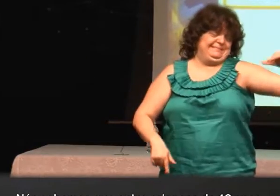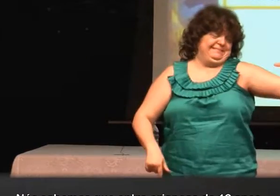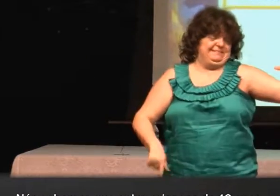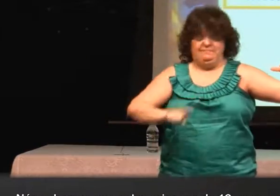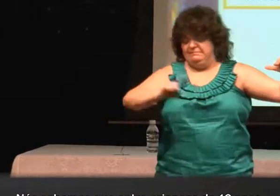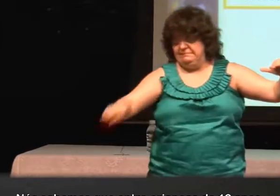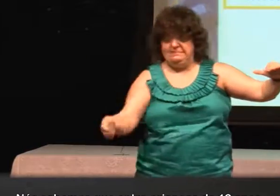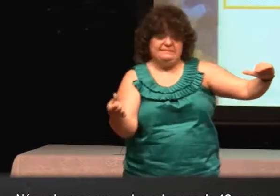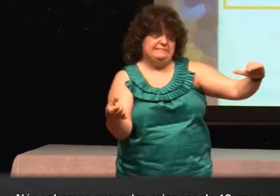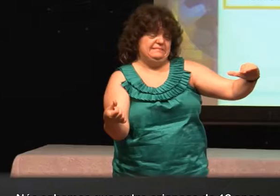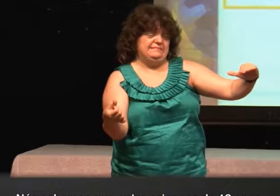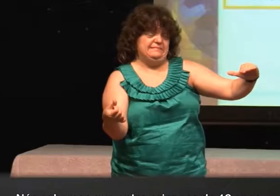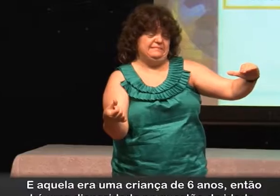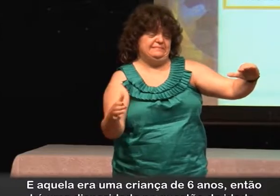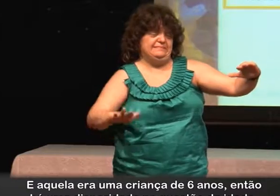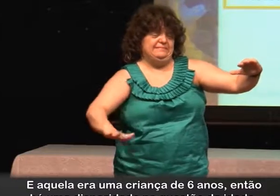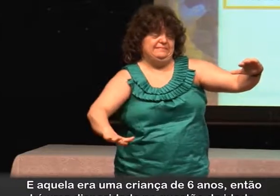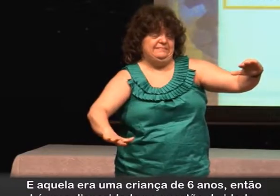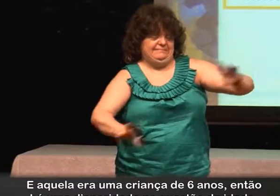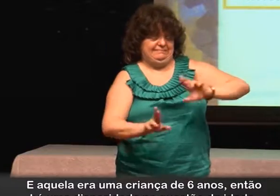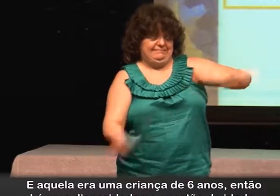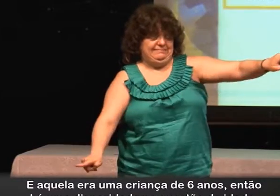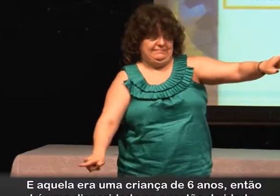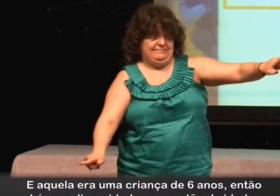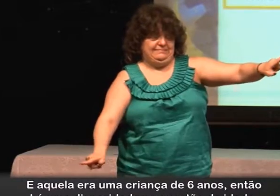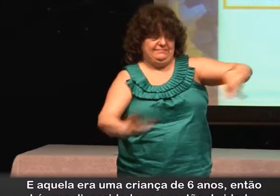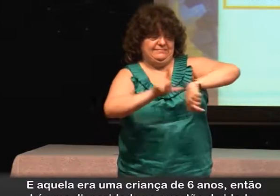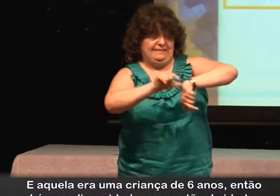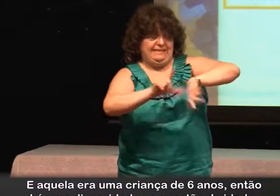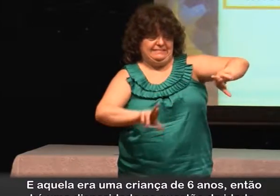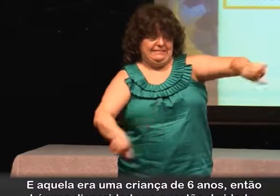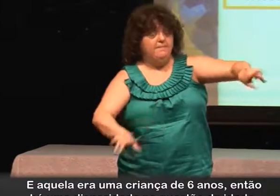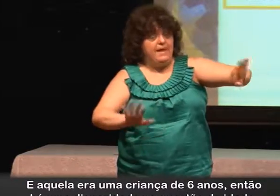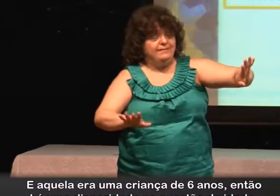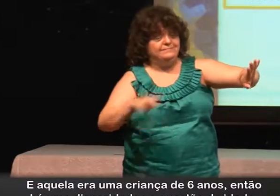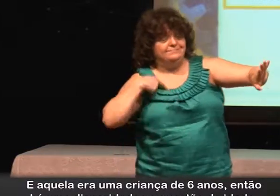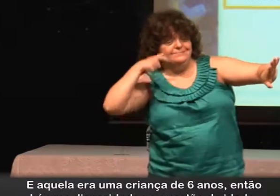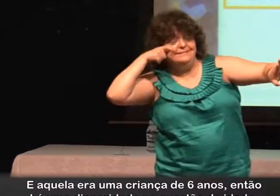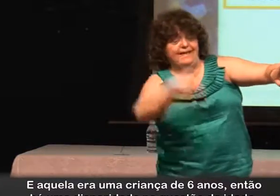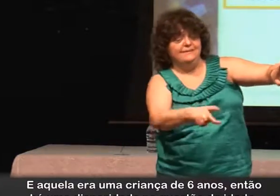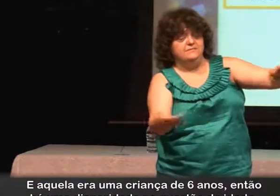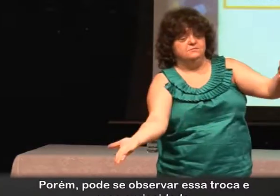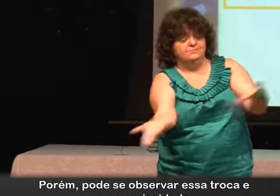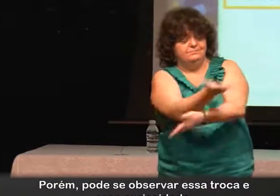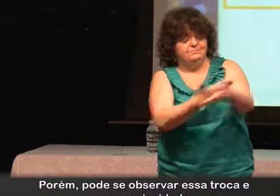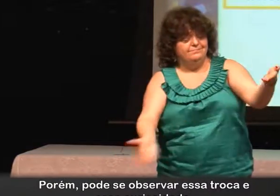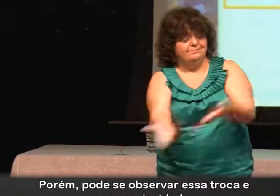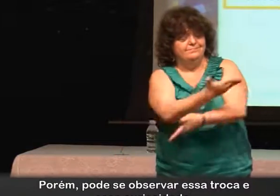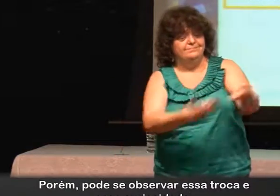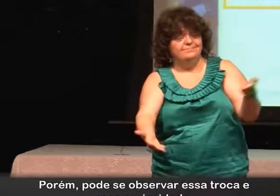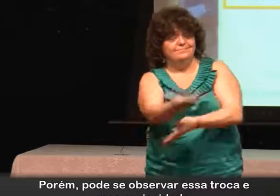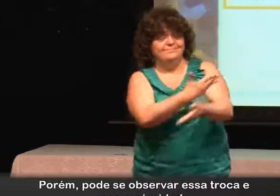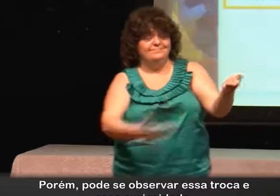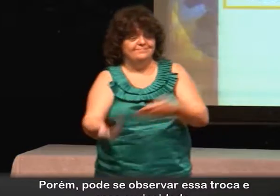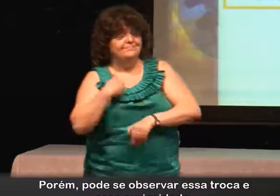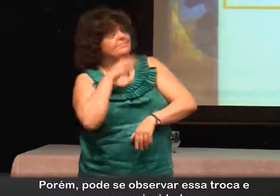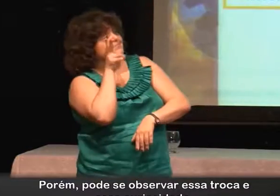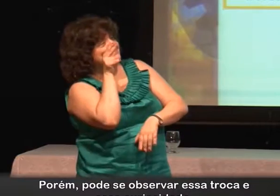entre crianças de 12 anos e aquela era uma criança de 6 anos, há uma disparidade na questão da idade, porém pode-se observar essa